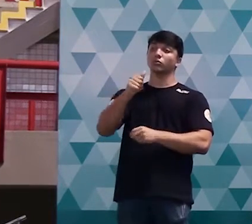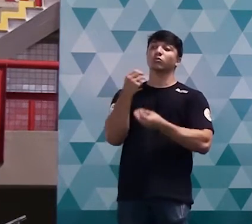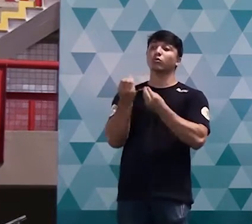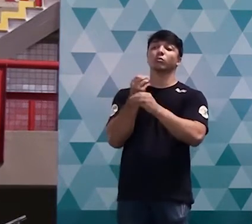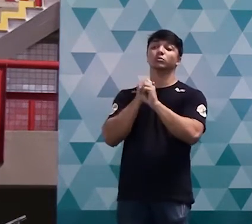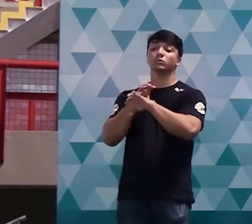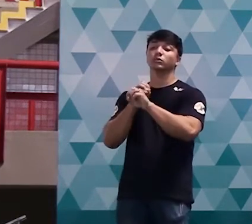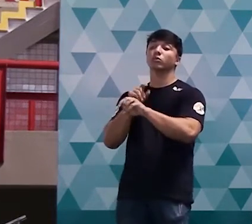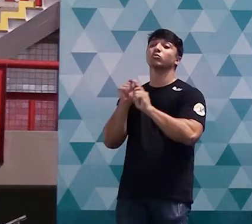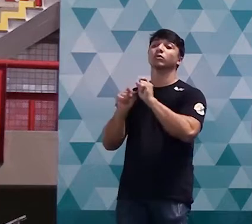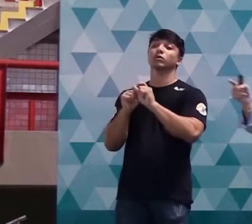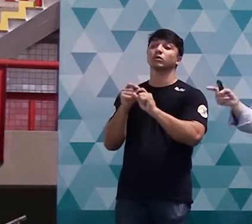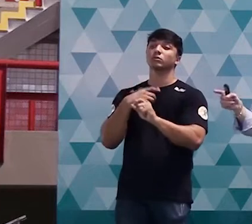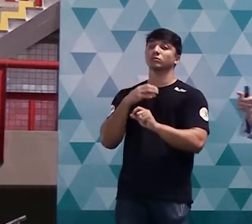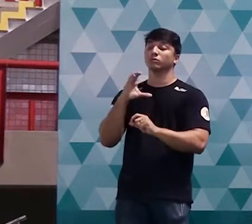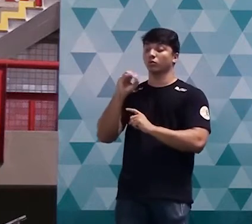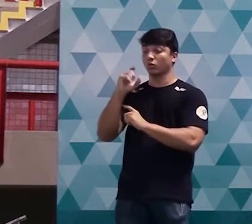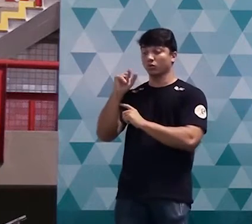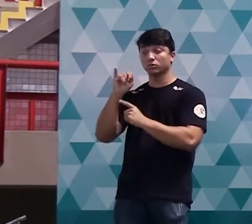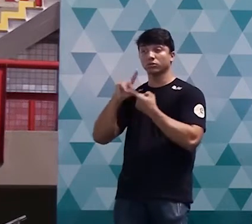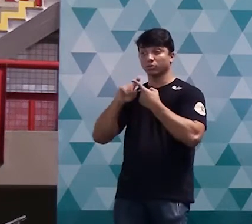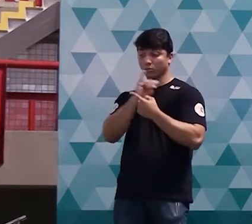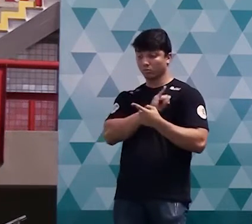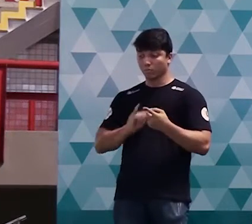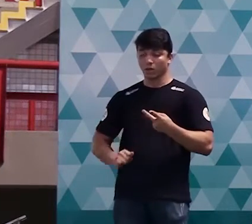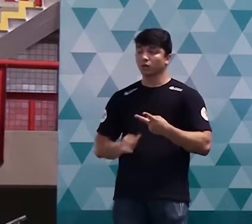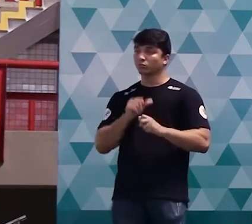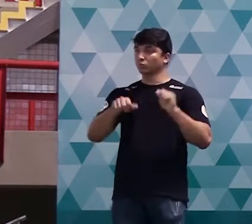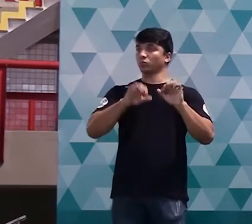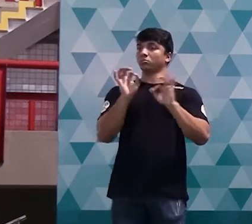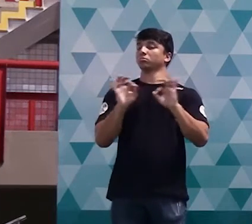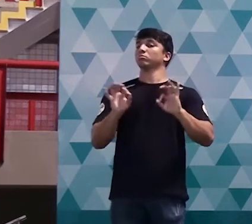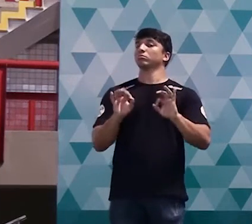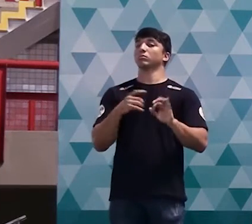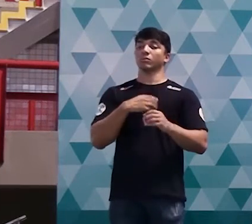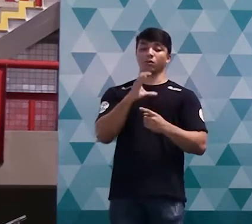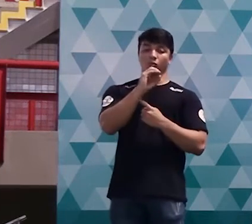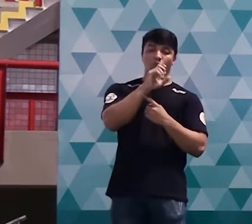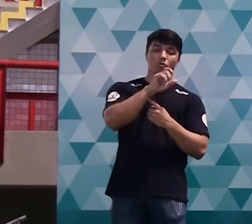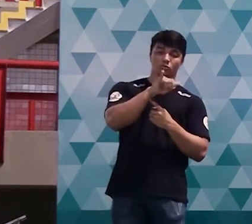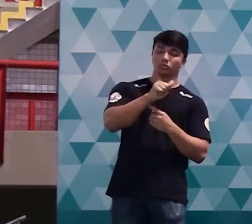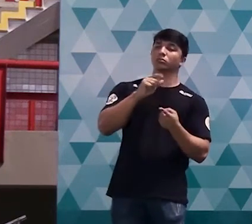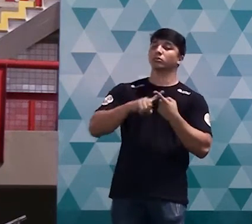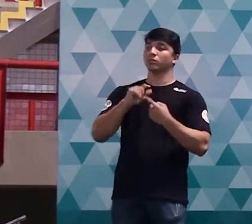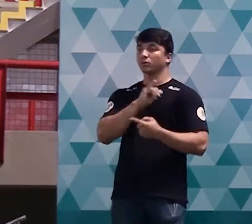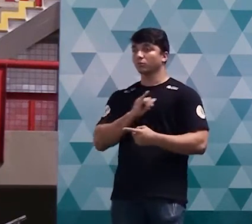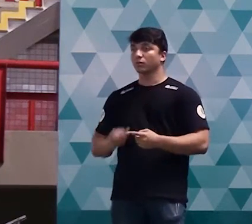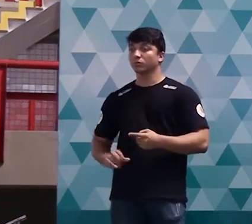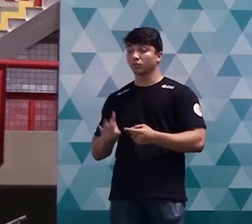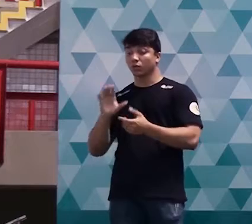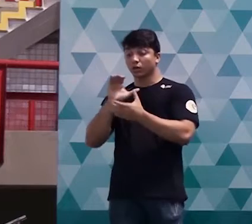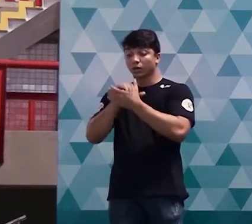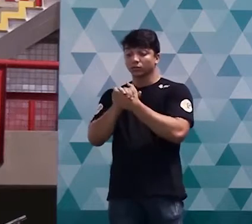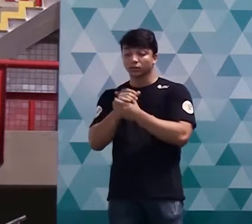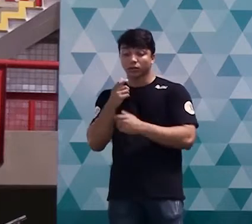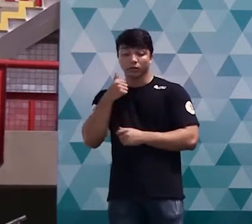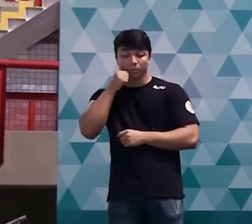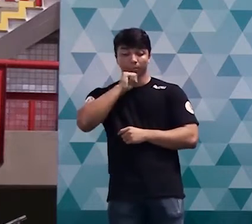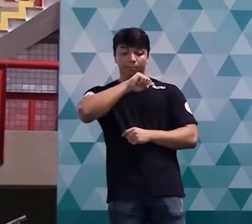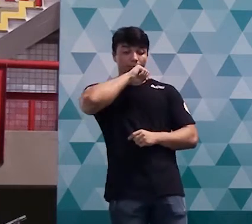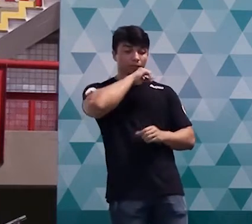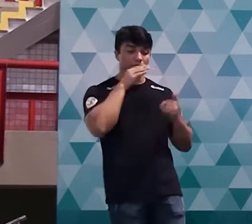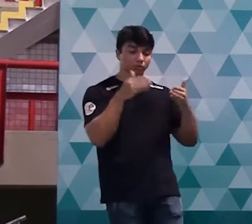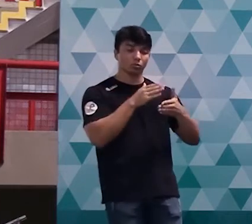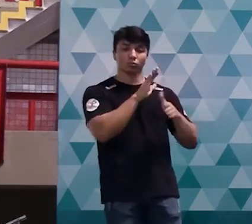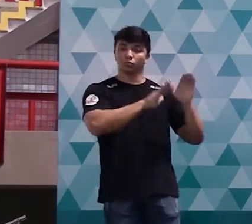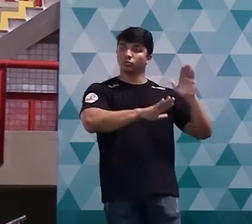com um objetivo. Na colônia e no império, não teve mudança não. Tanto na colônia como no império. Casar para ser mãe, cuidar